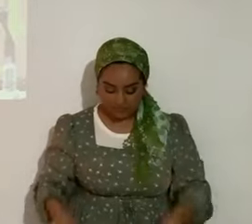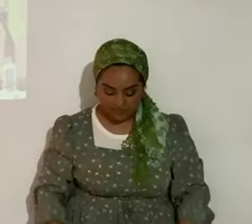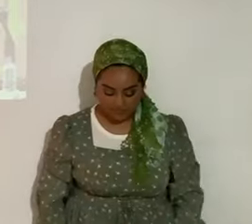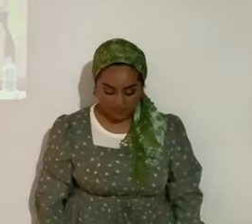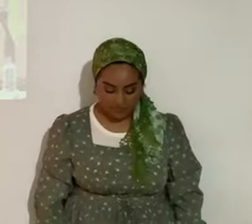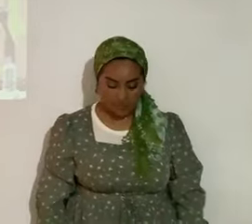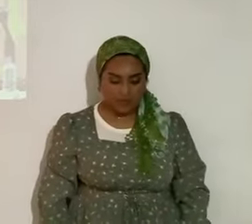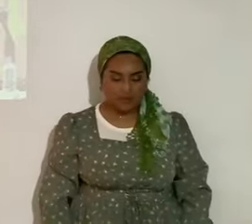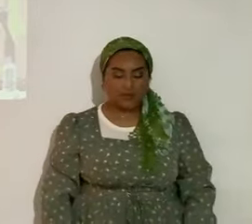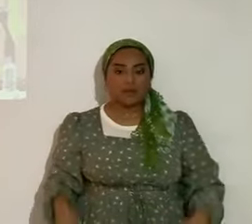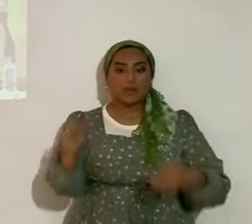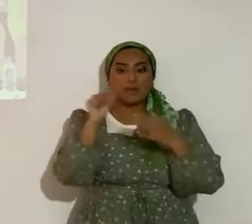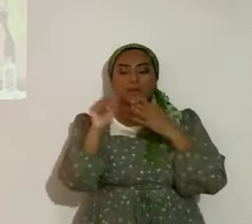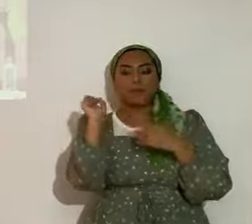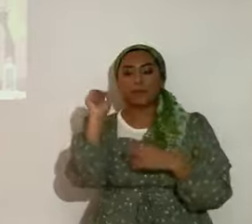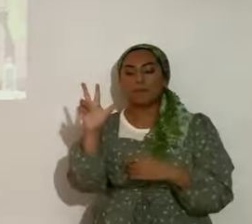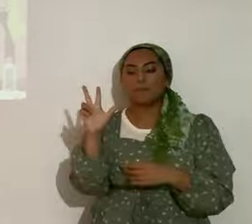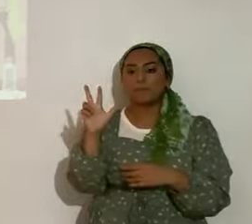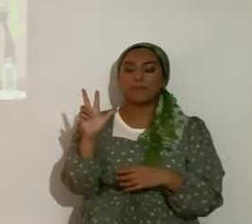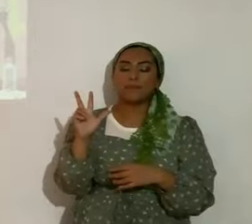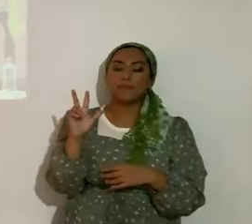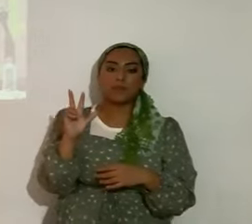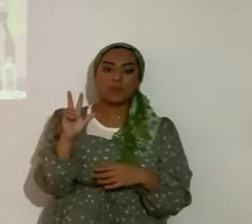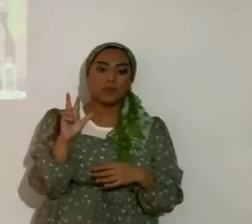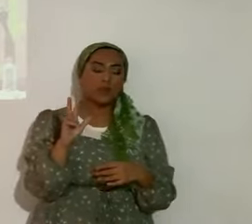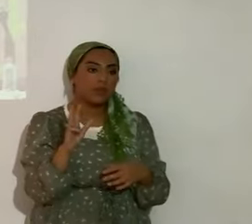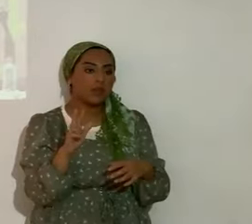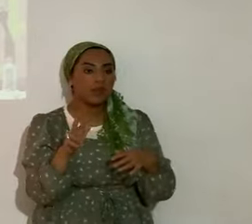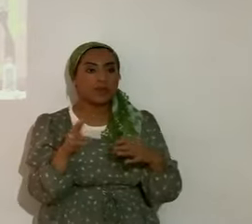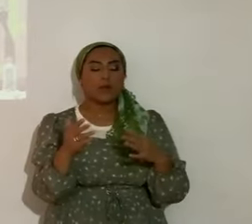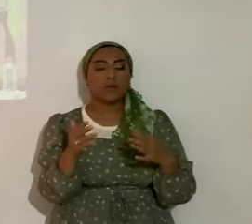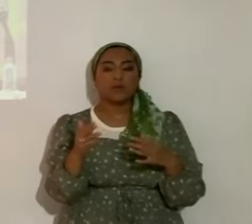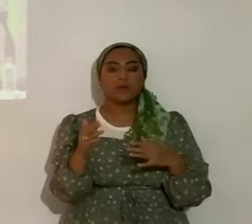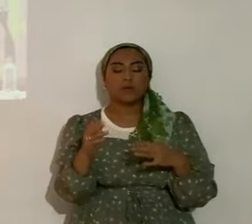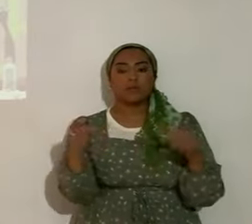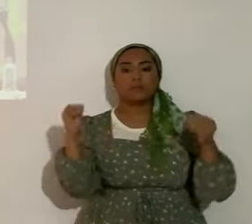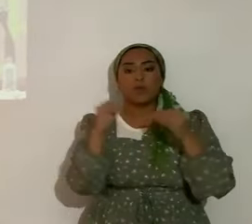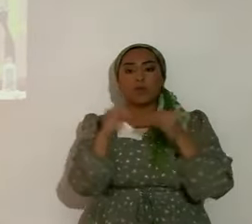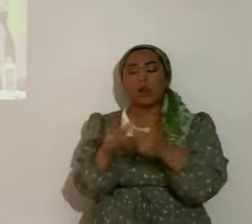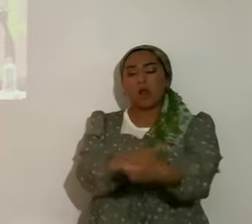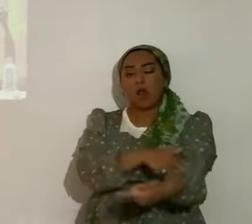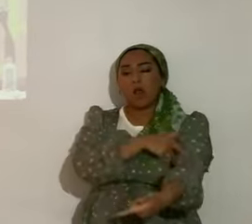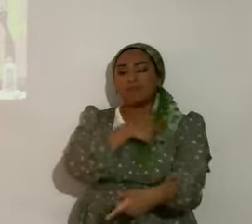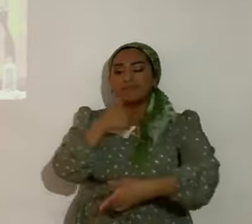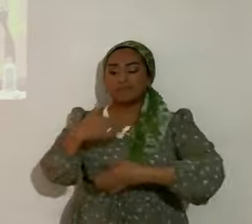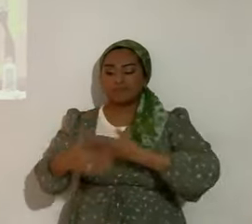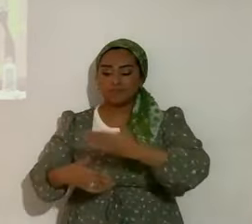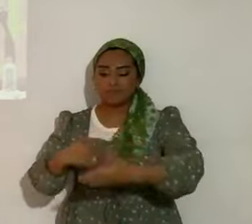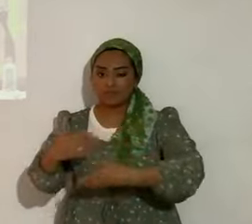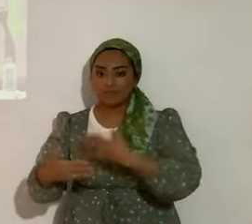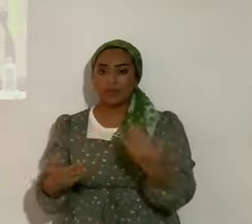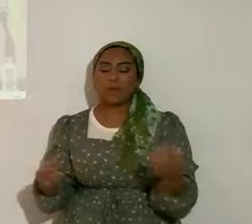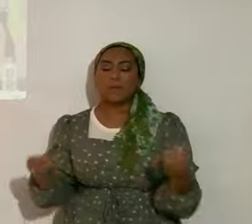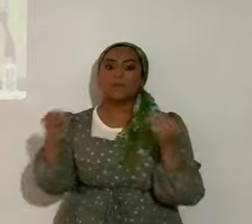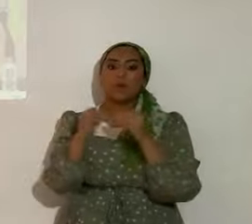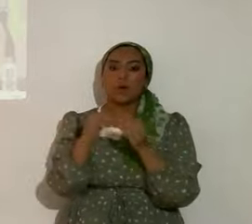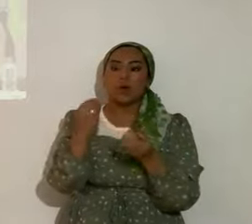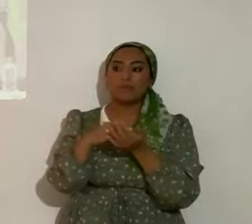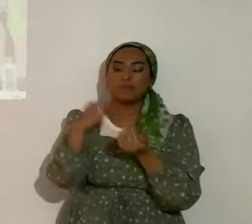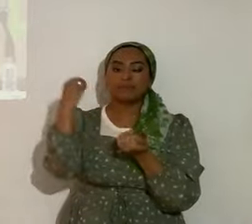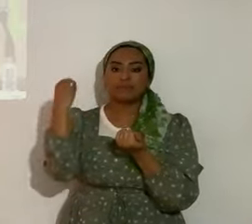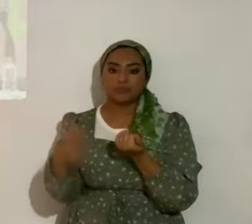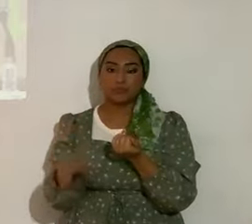Ahora, tres, mientras más tarde el proceso, lógico, es más costoso